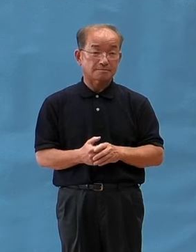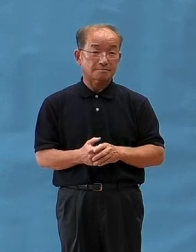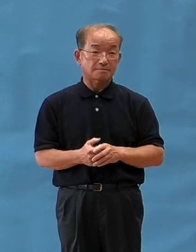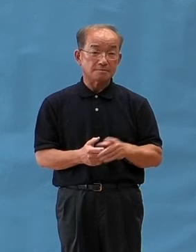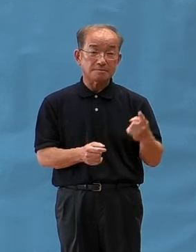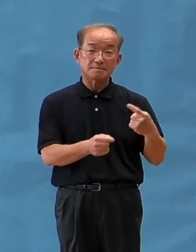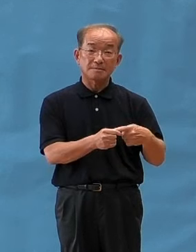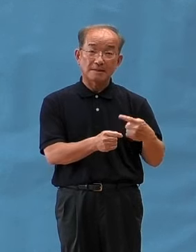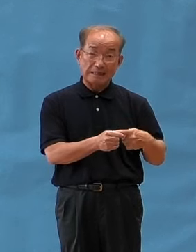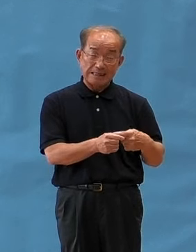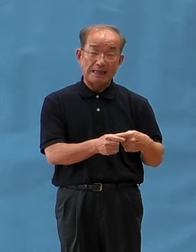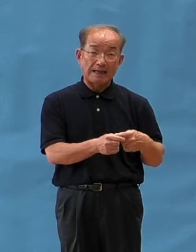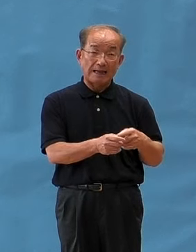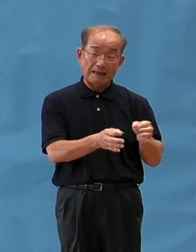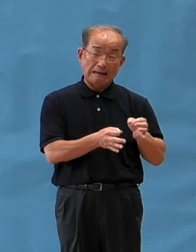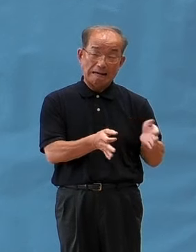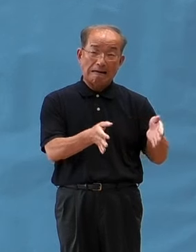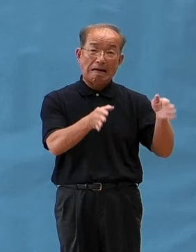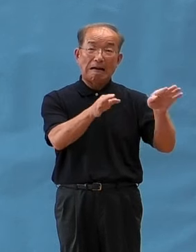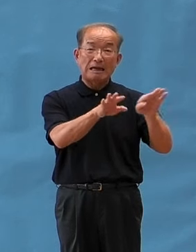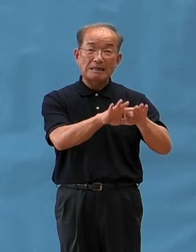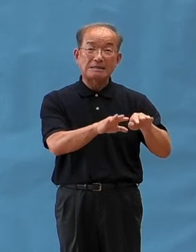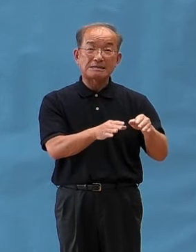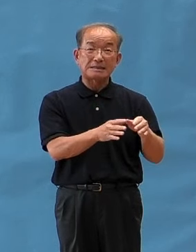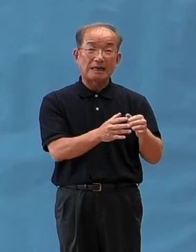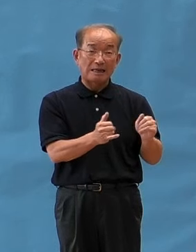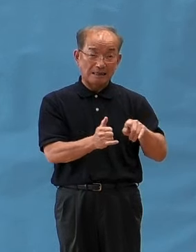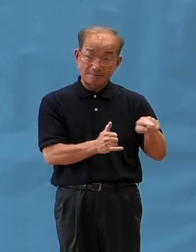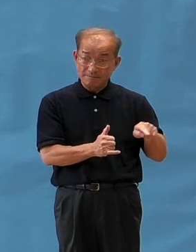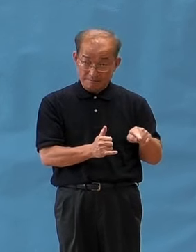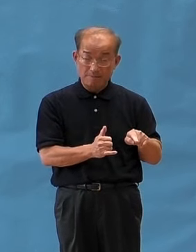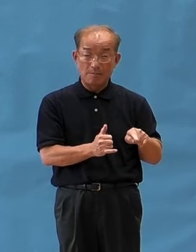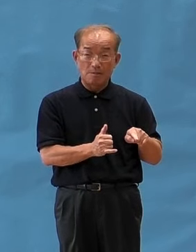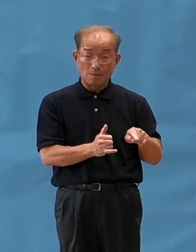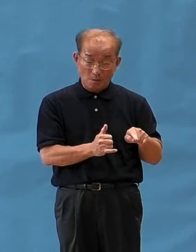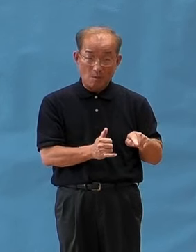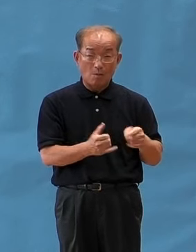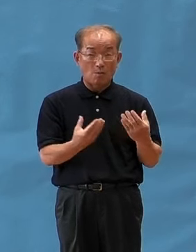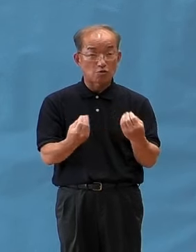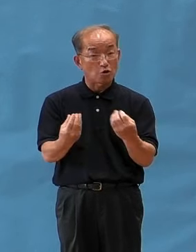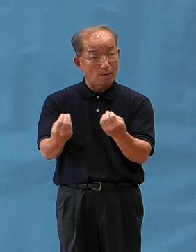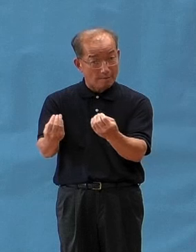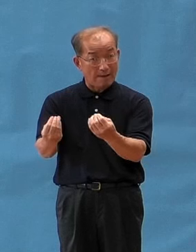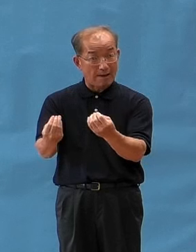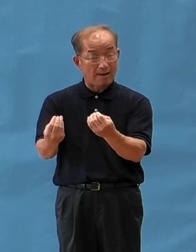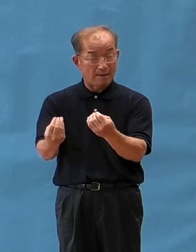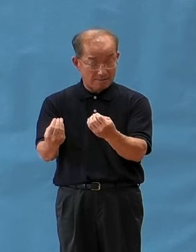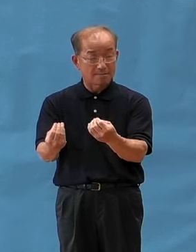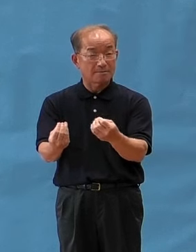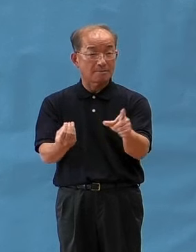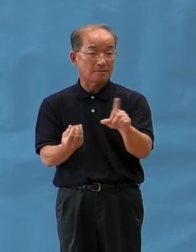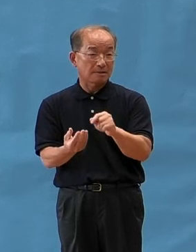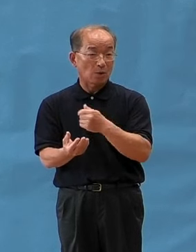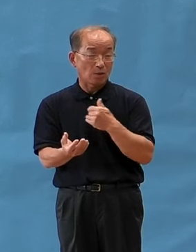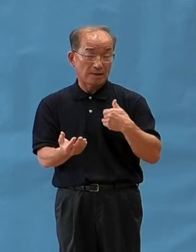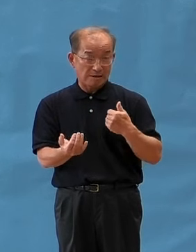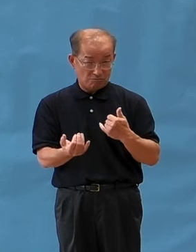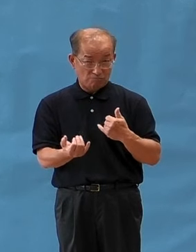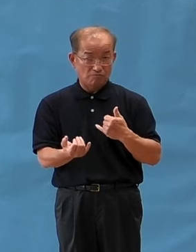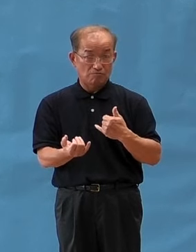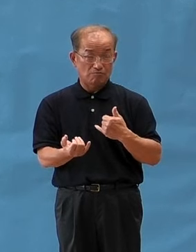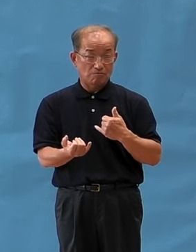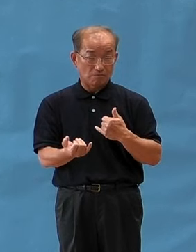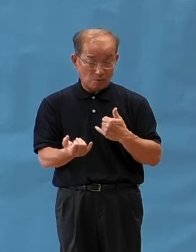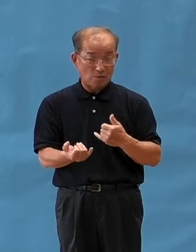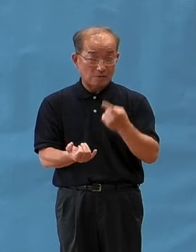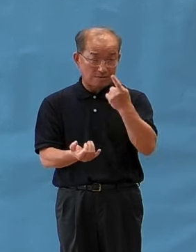で県産品をお買い求めていただいた方々の需要が残るので、それを目指して